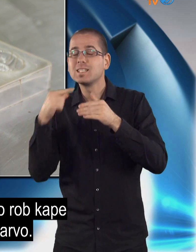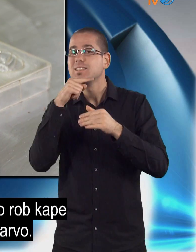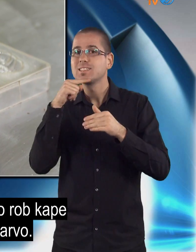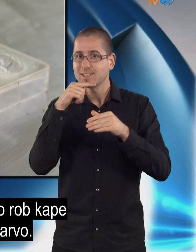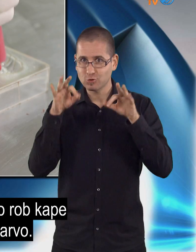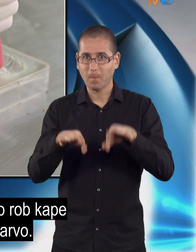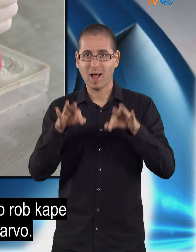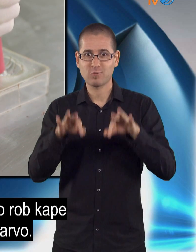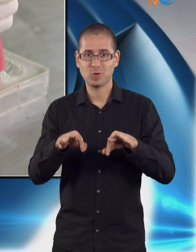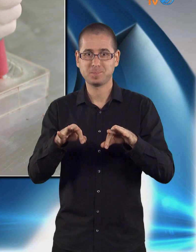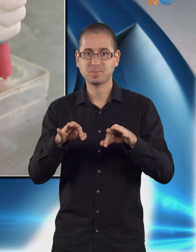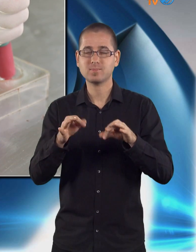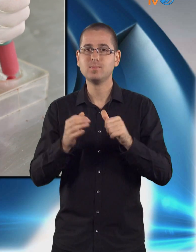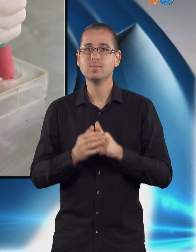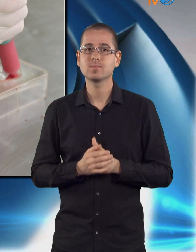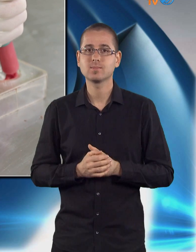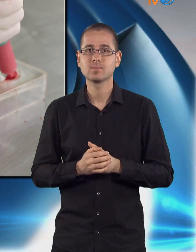barvo.